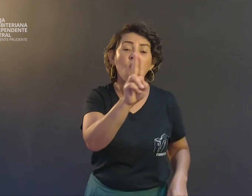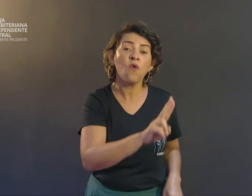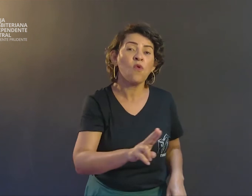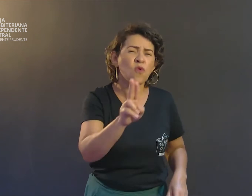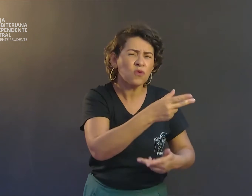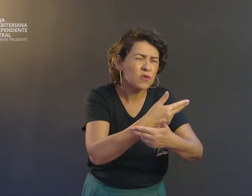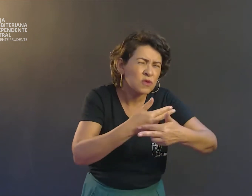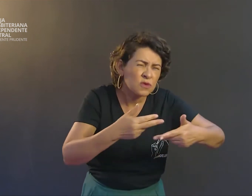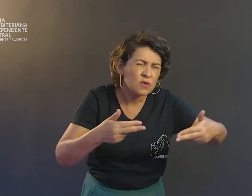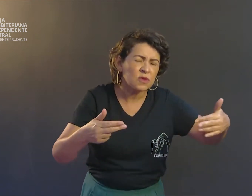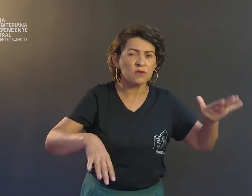muitas vezes nem percebemos.